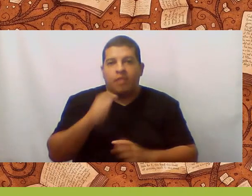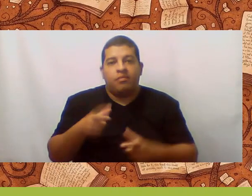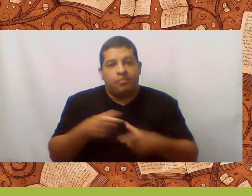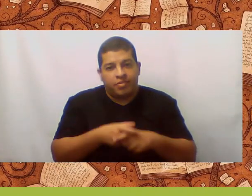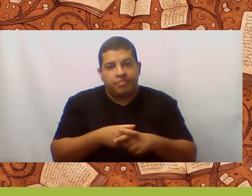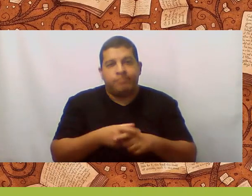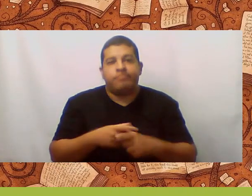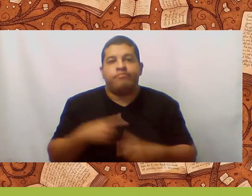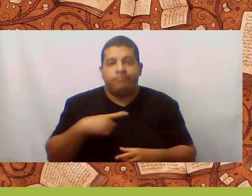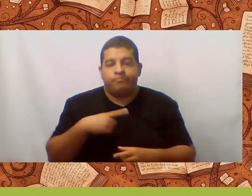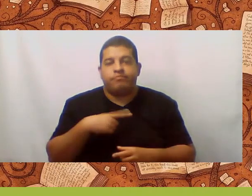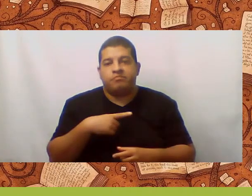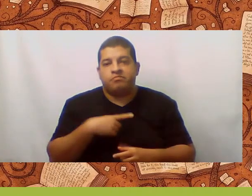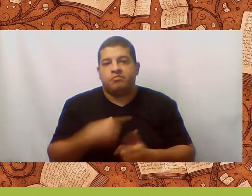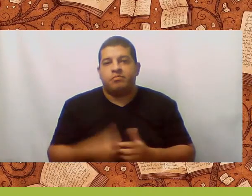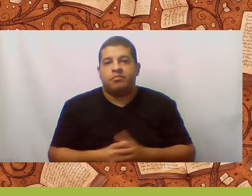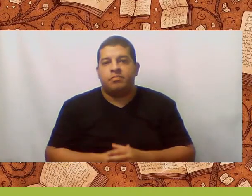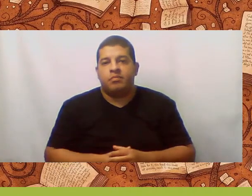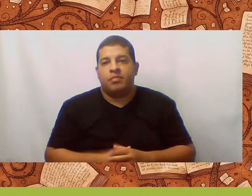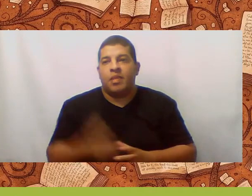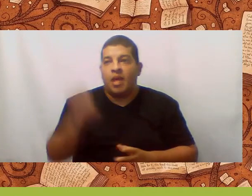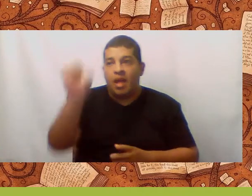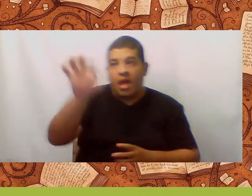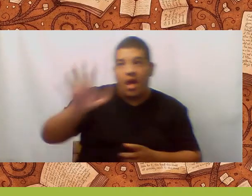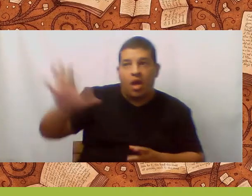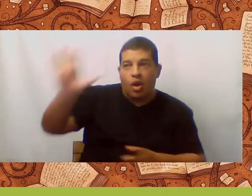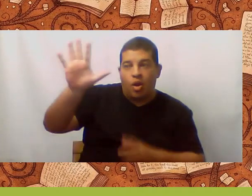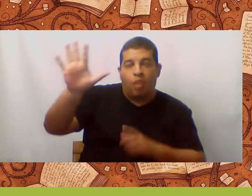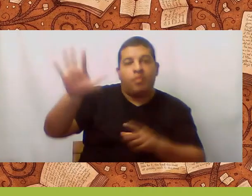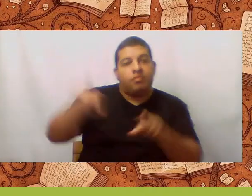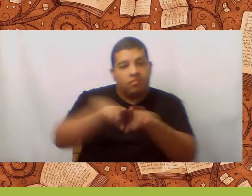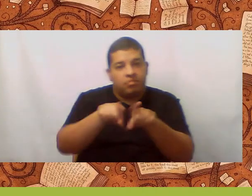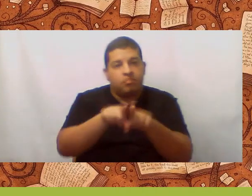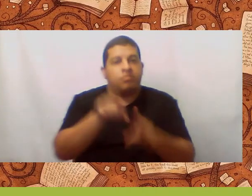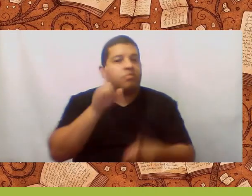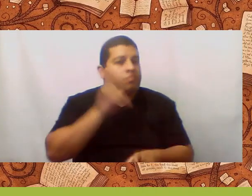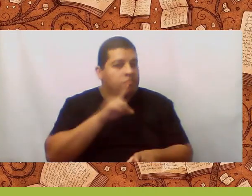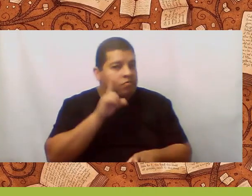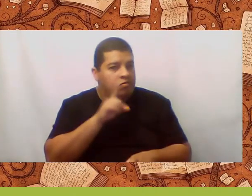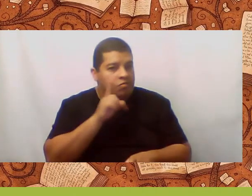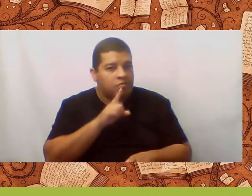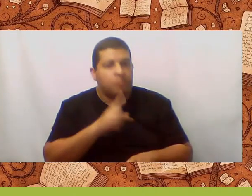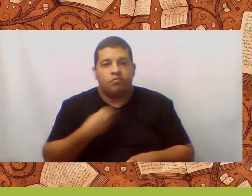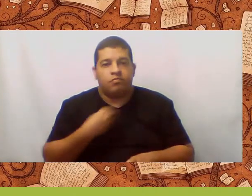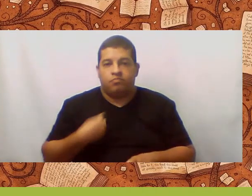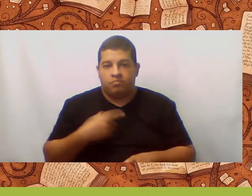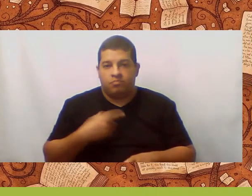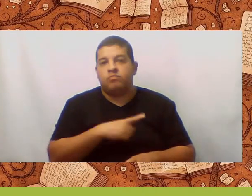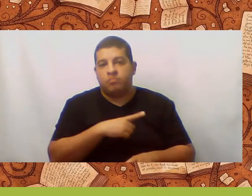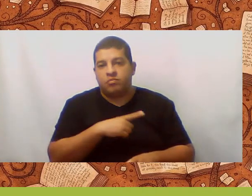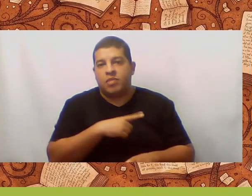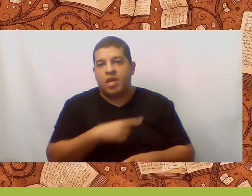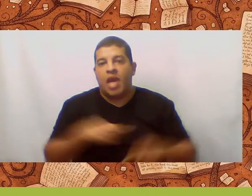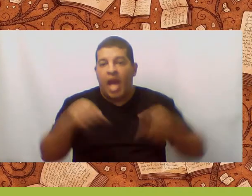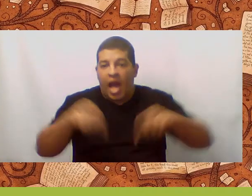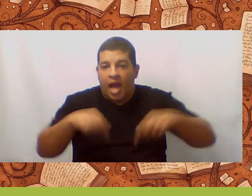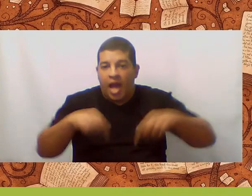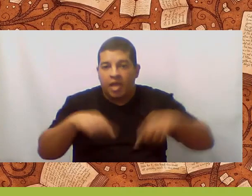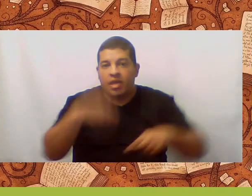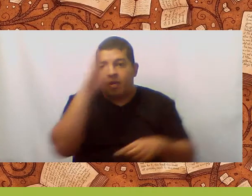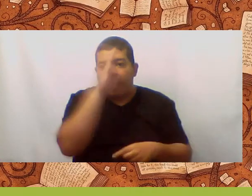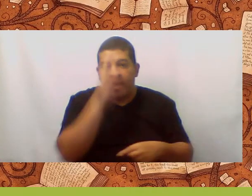cardápio do que existe na Europa e nos Estados Unidos, né? De maneira que aqui o feminicídio aumentou